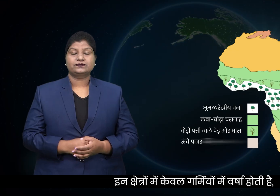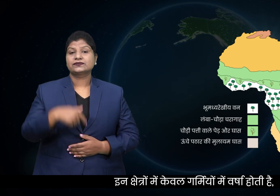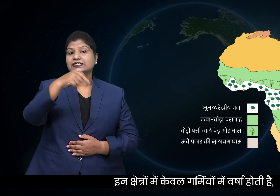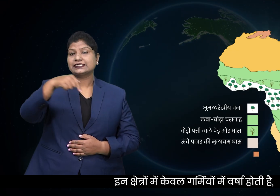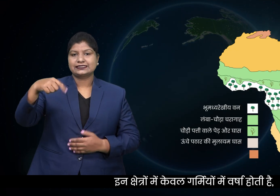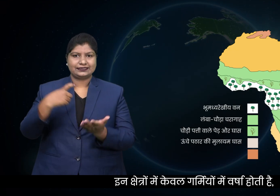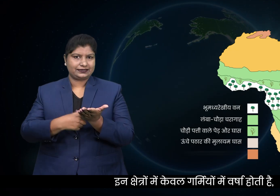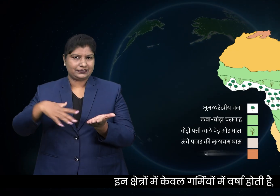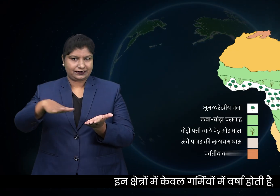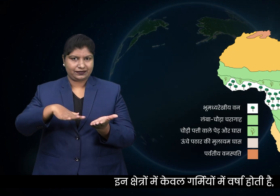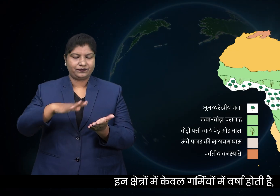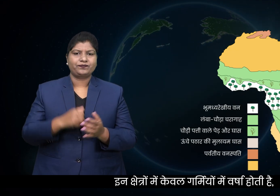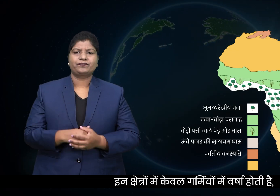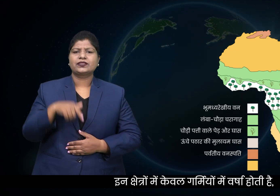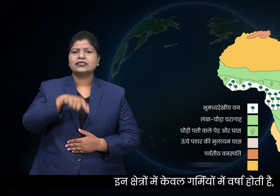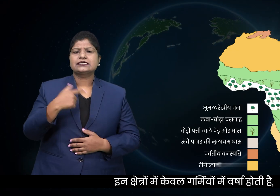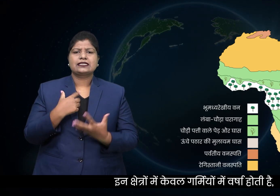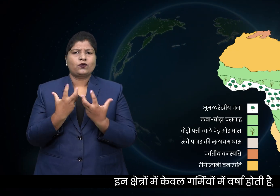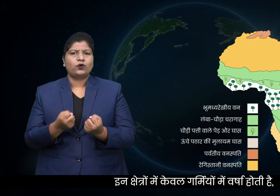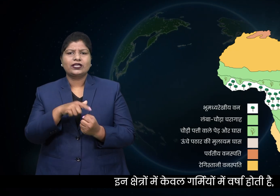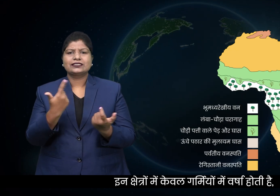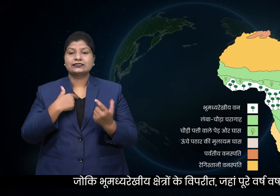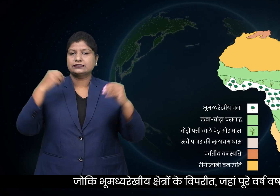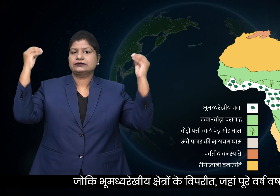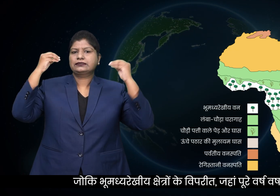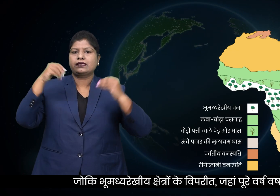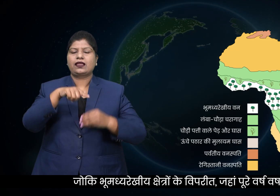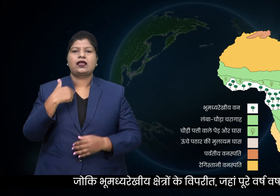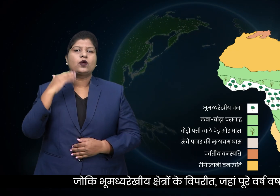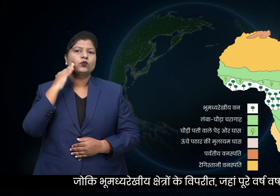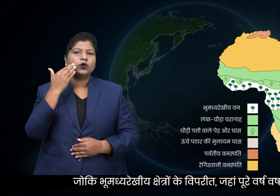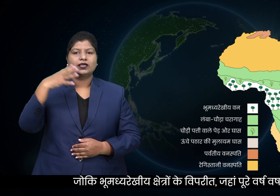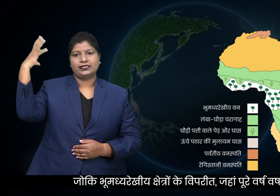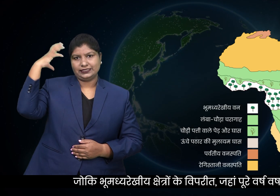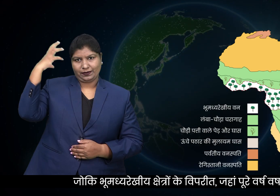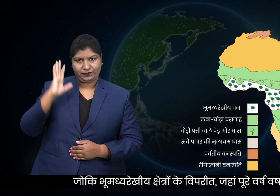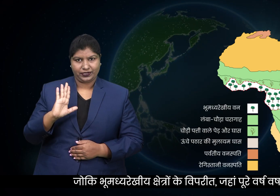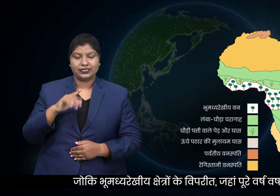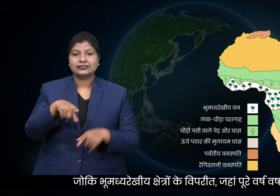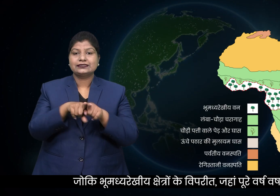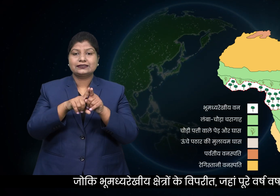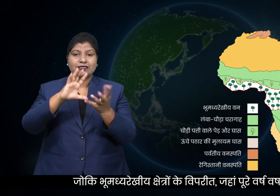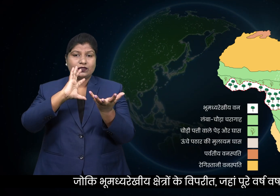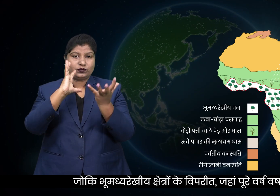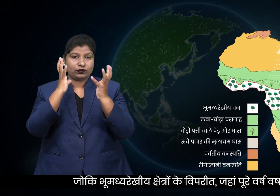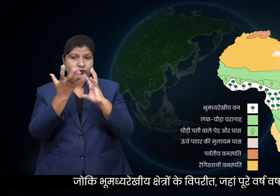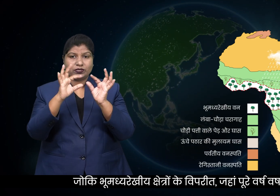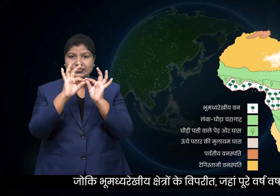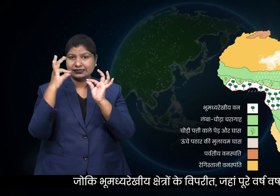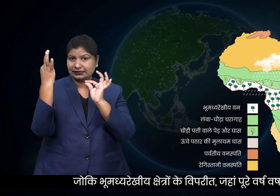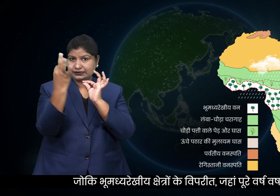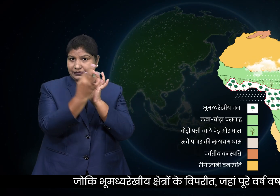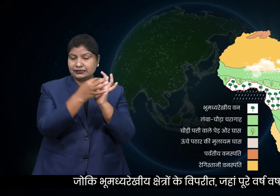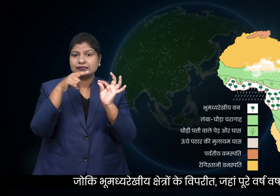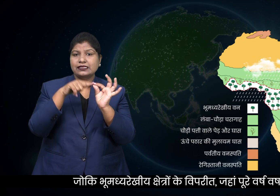इन क्षेत्रों में केवल गर्मियों में वर्षा होती है, जो कि भूमध्य रेखीय क्षेत्रों के विपरीत, जहां